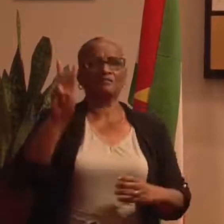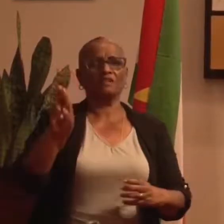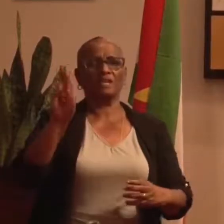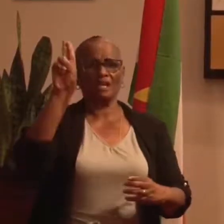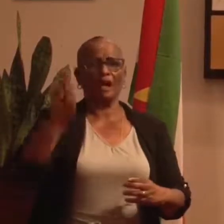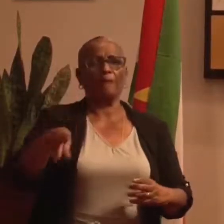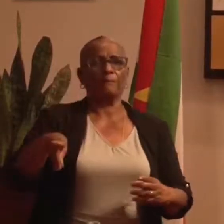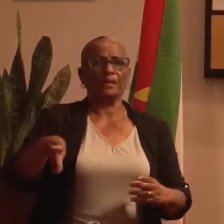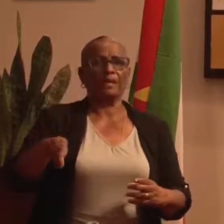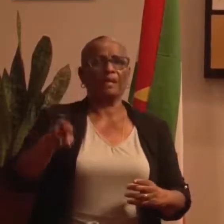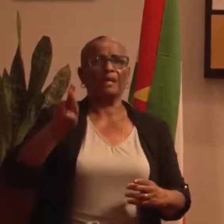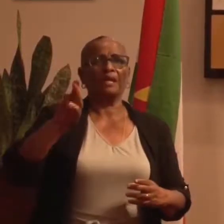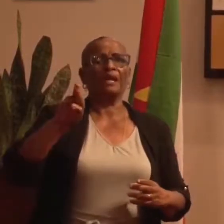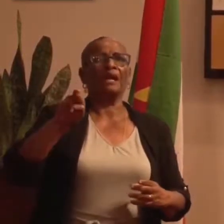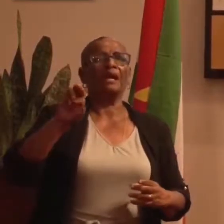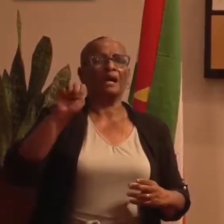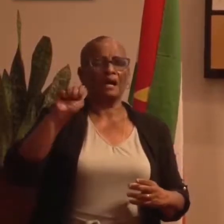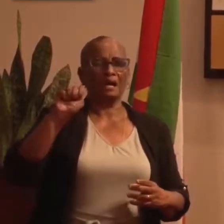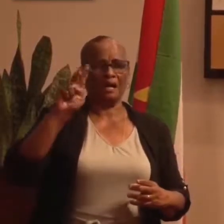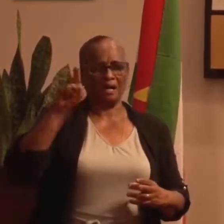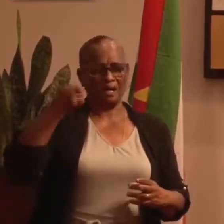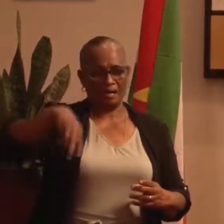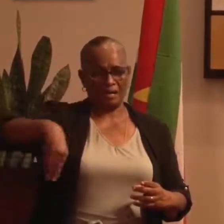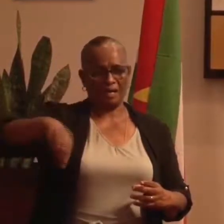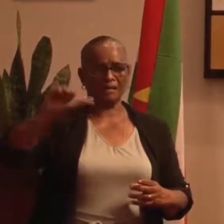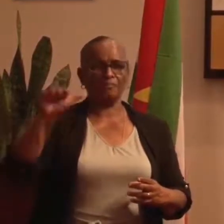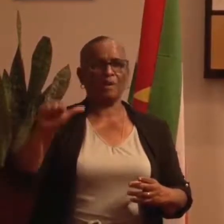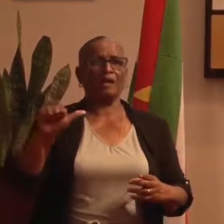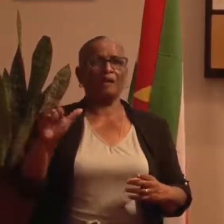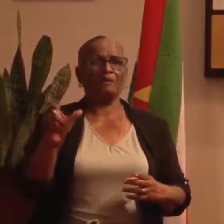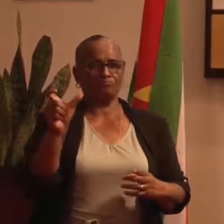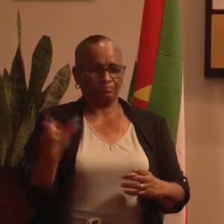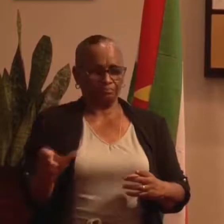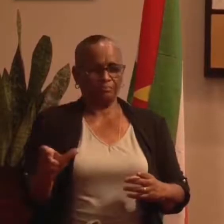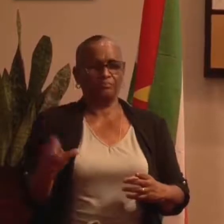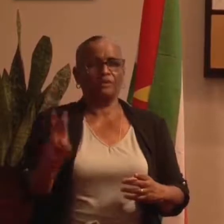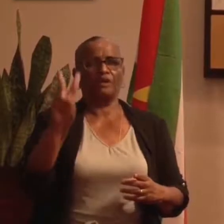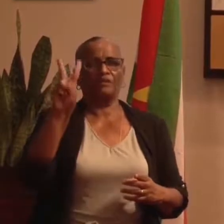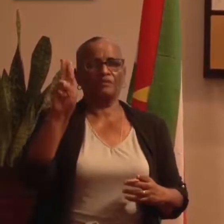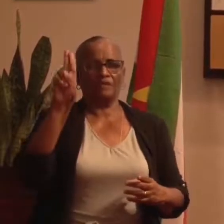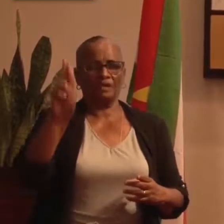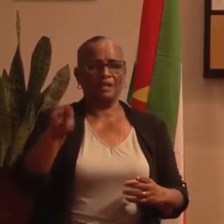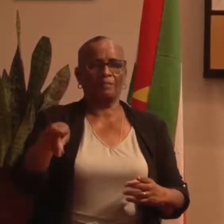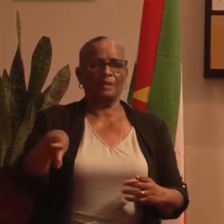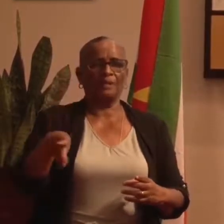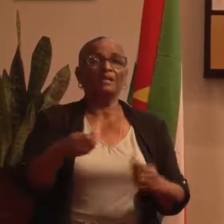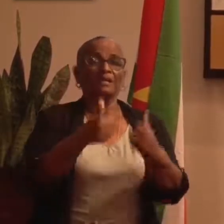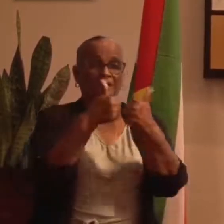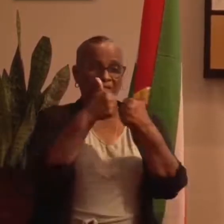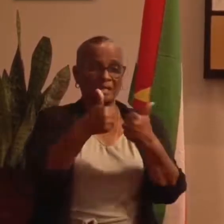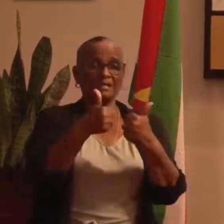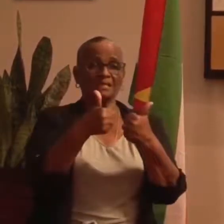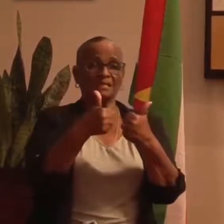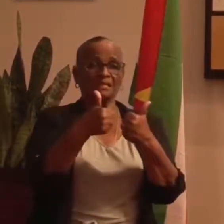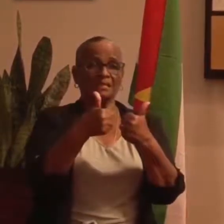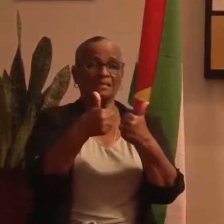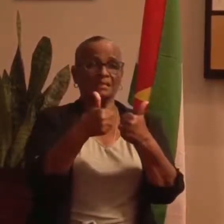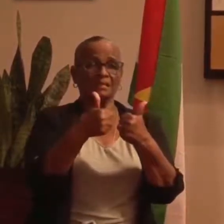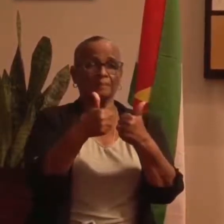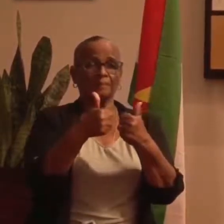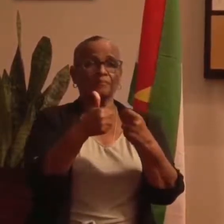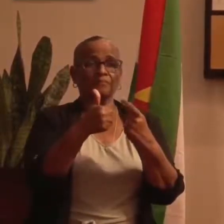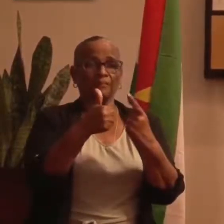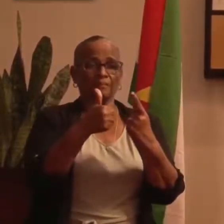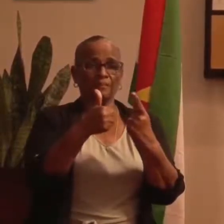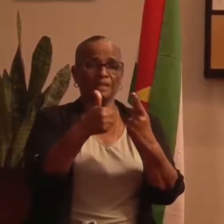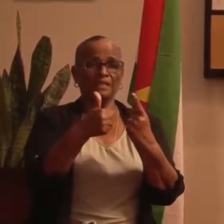Rashma Kuldeep Singh, gaat daar. Dan nummer 16, ministerie van